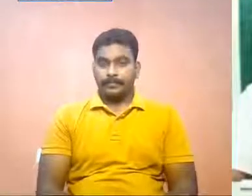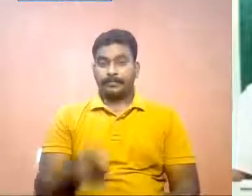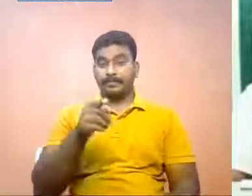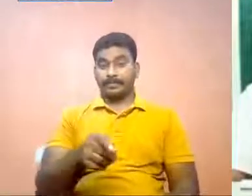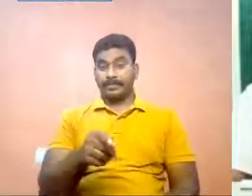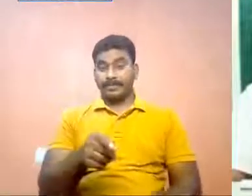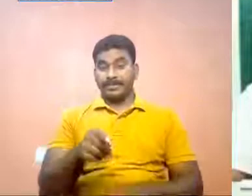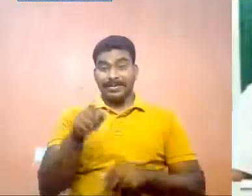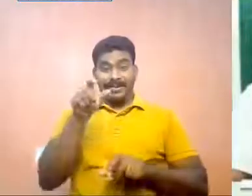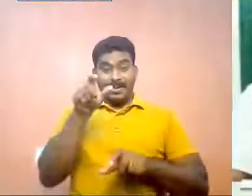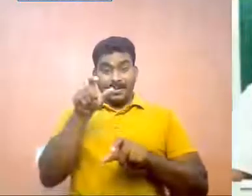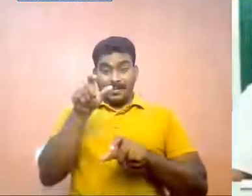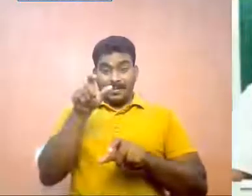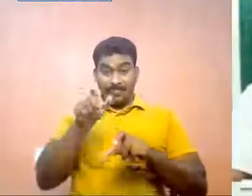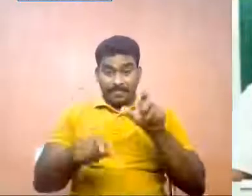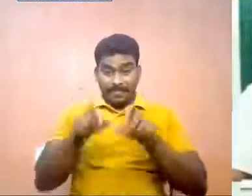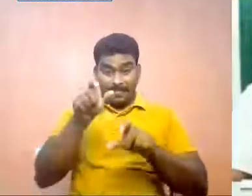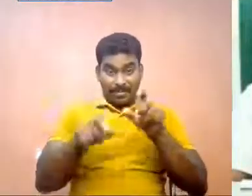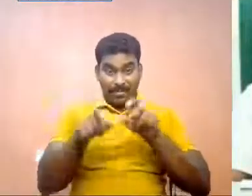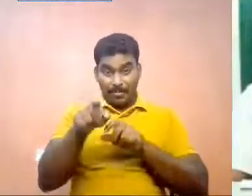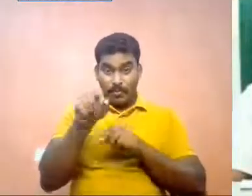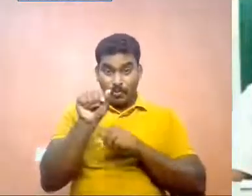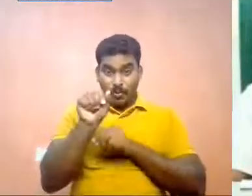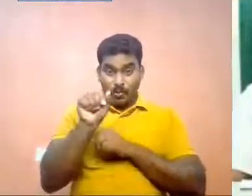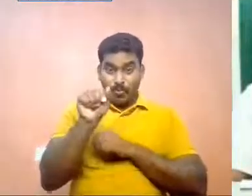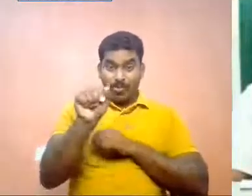സാംസ്കാരിക പ്രവർത്തക ക്ഷേമനിധി ബോർഡ്,